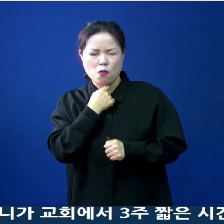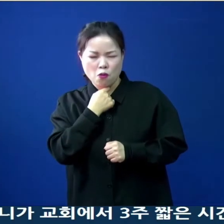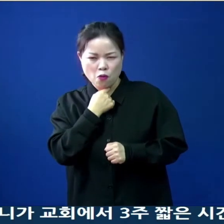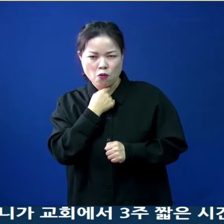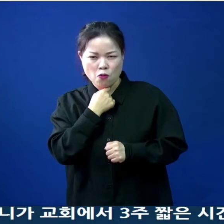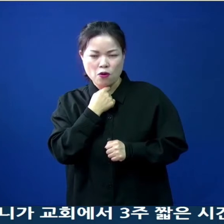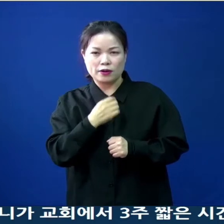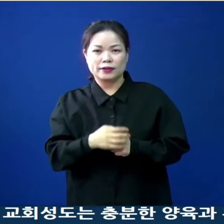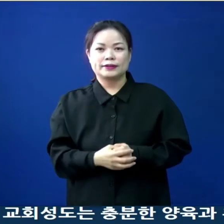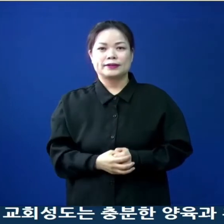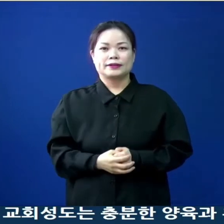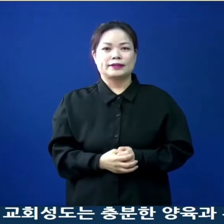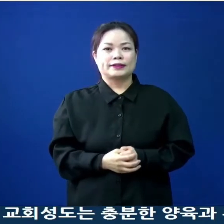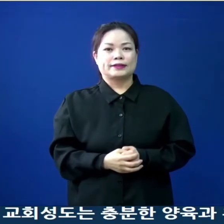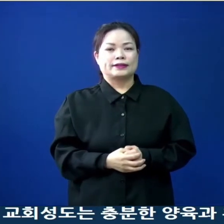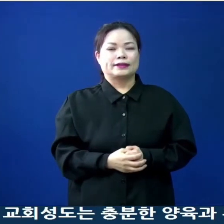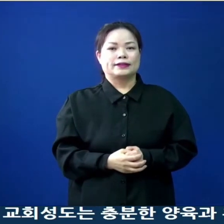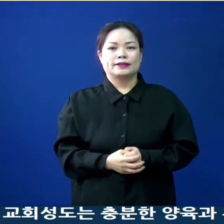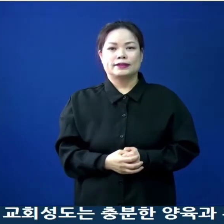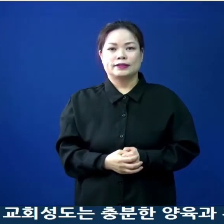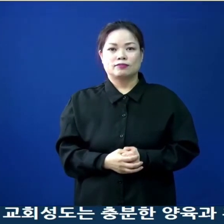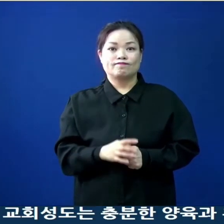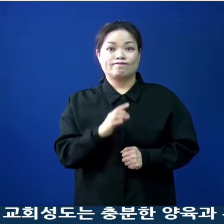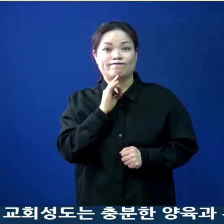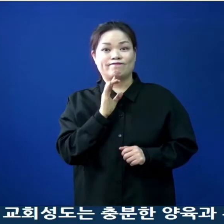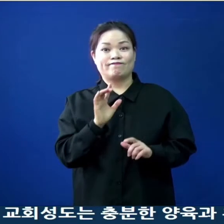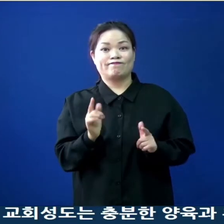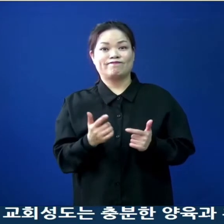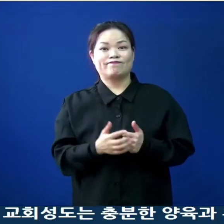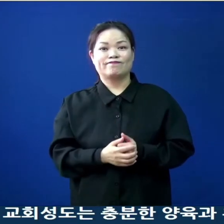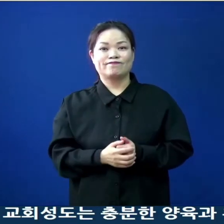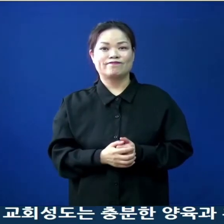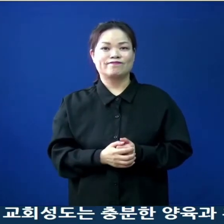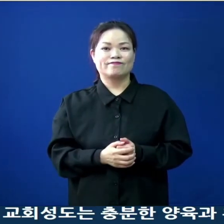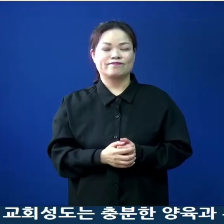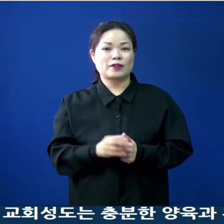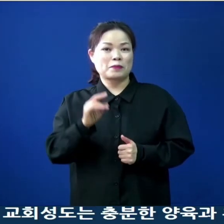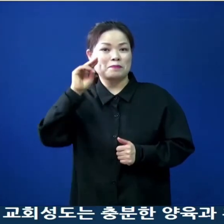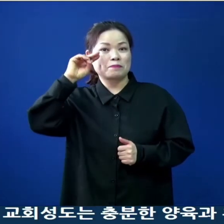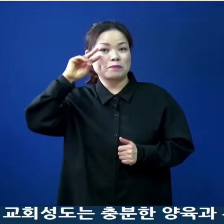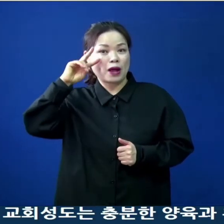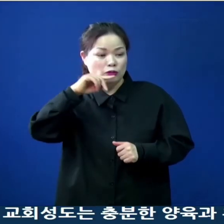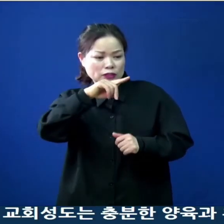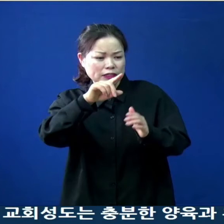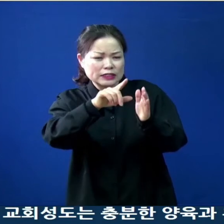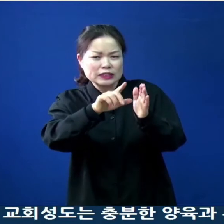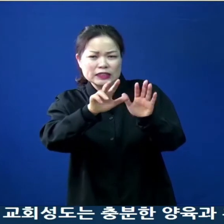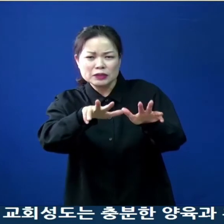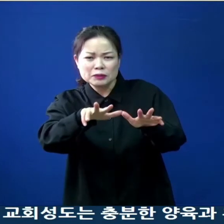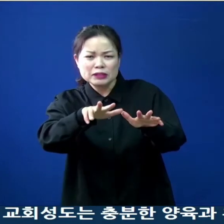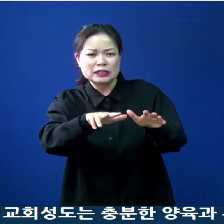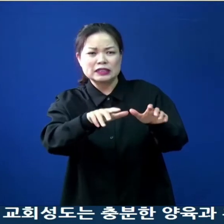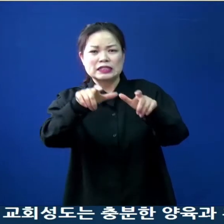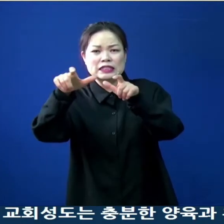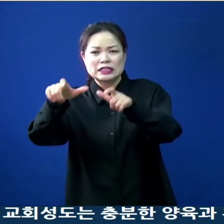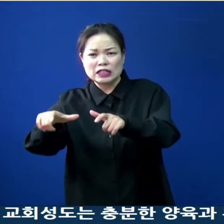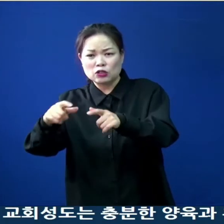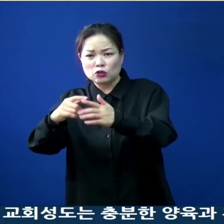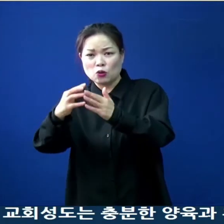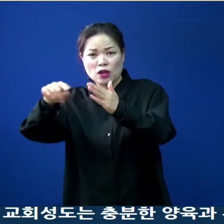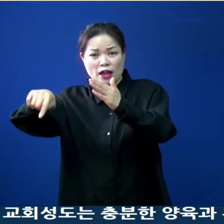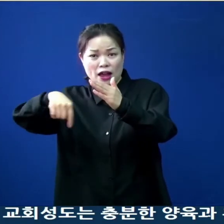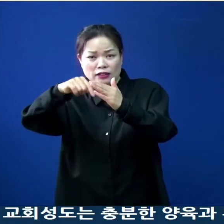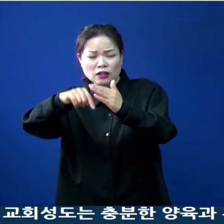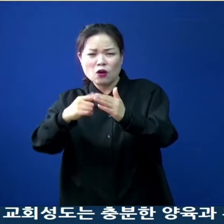싶었던 것입니다. 그뿐만이 아니죠. 바울은 지금 이 지역에서, 이 교회